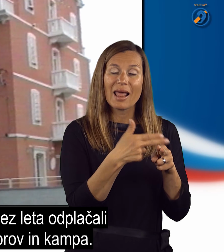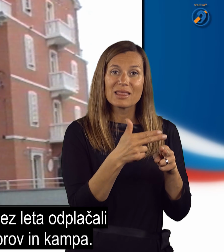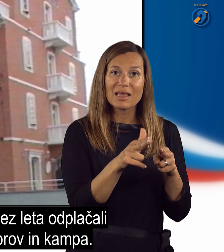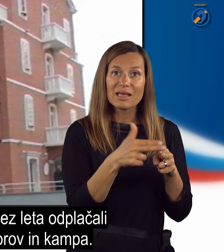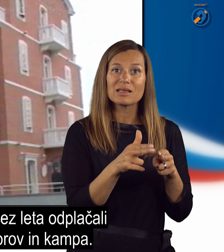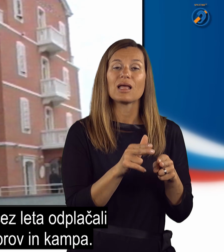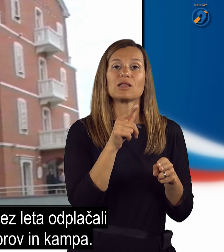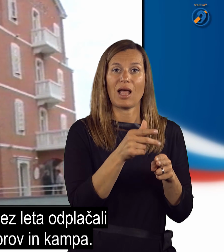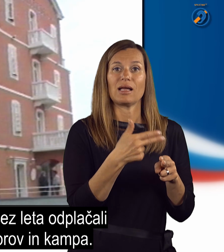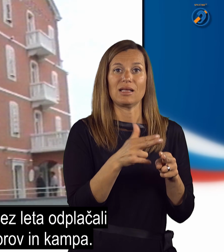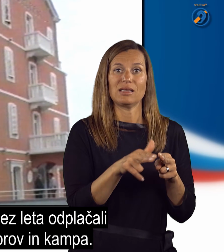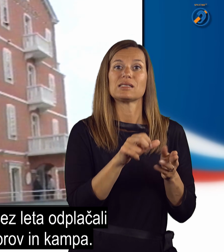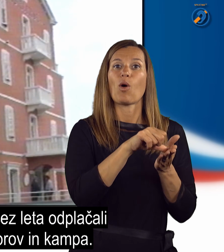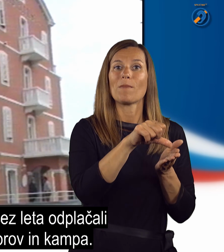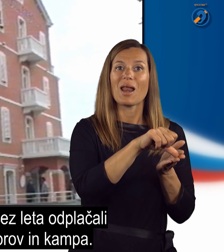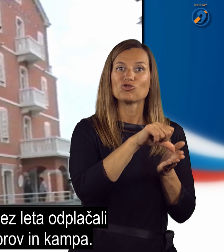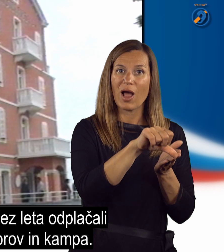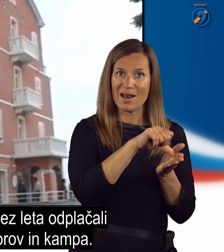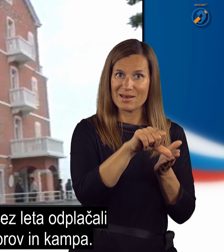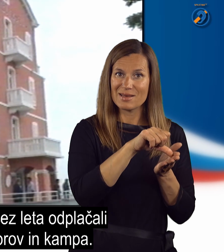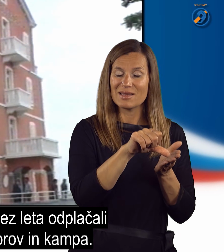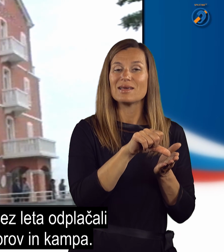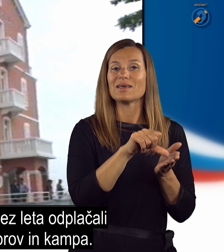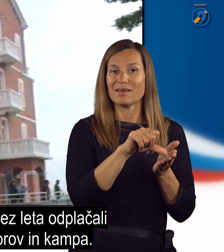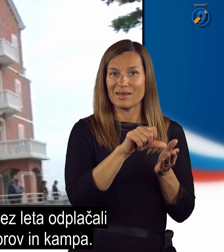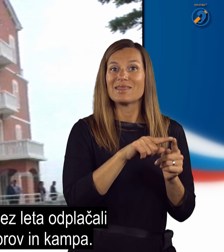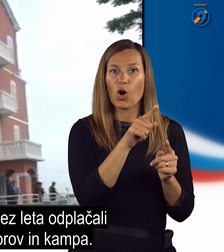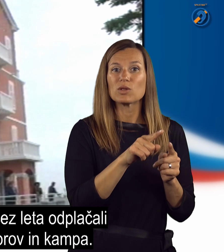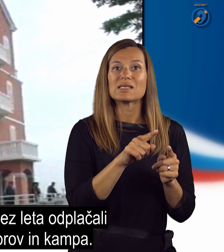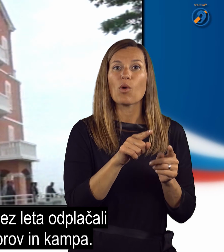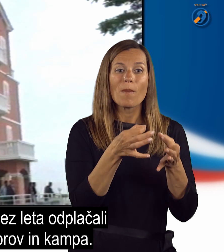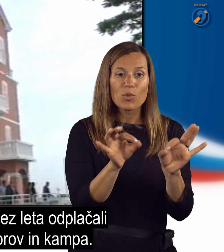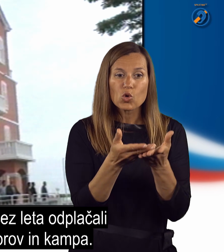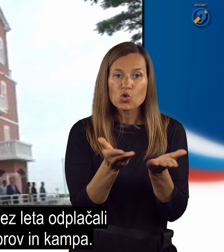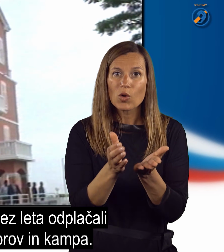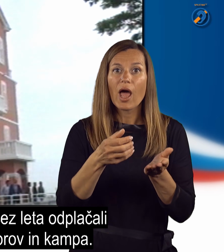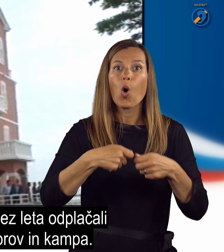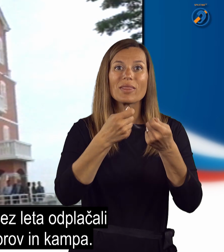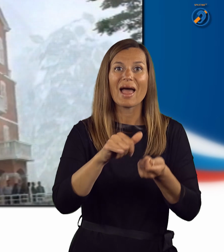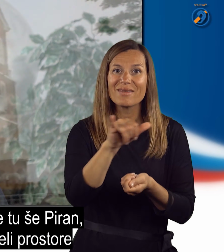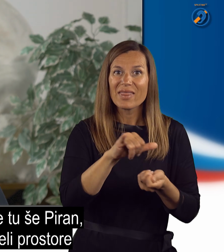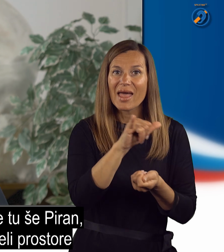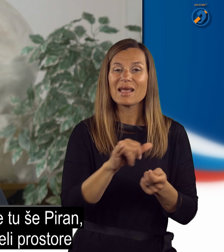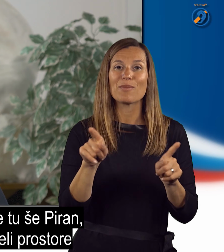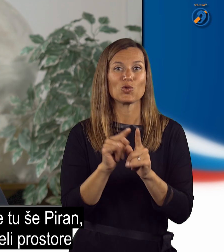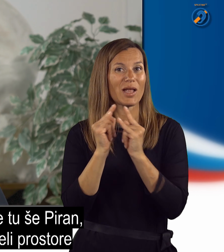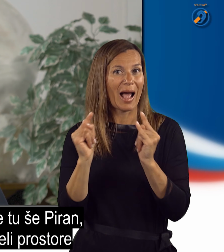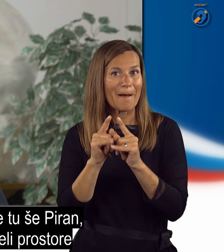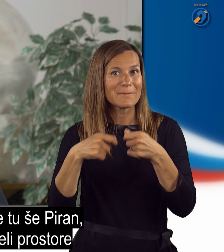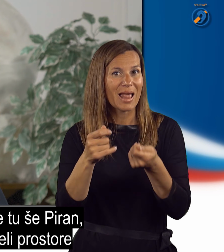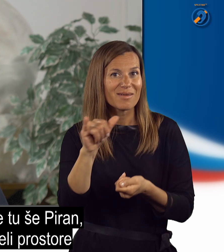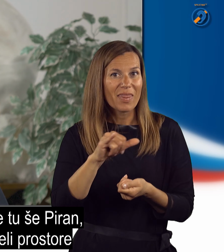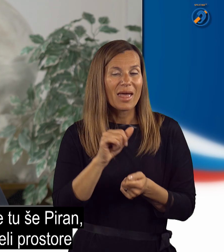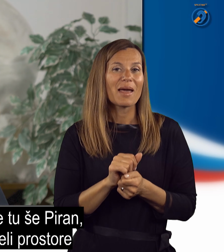kredit smo čez leta odplačali z oddajo prostorov in kampa. In nazadnje je tu